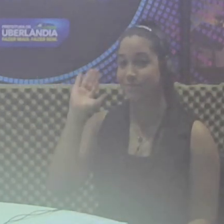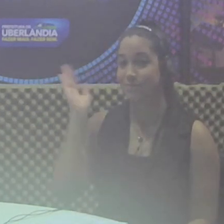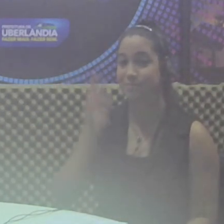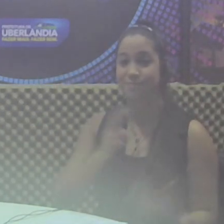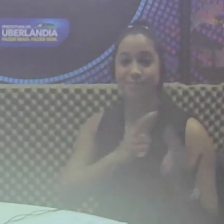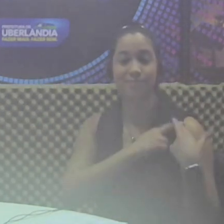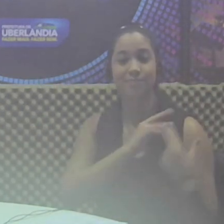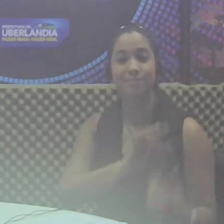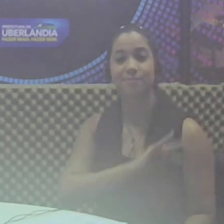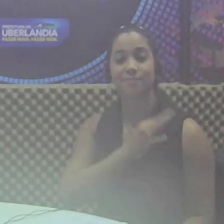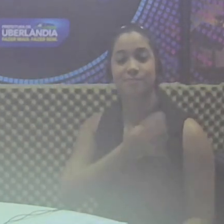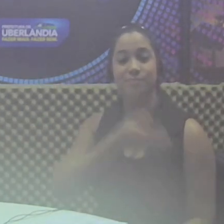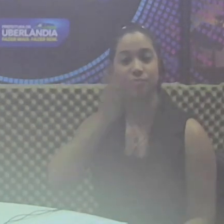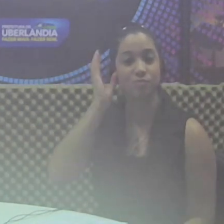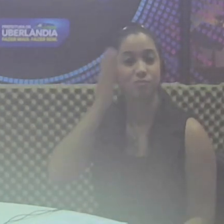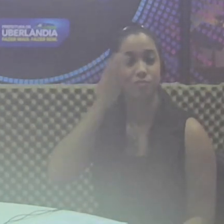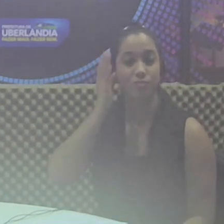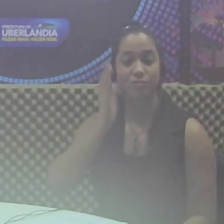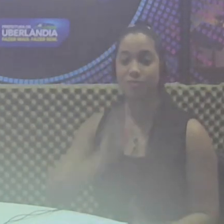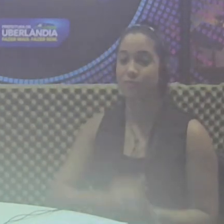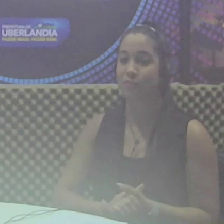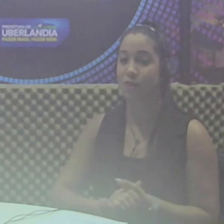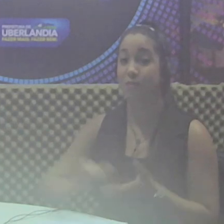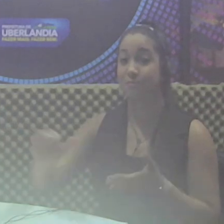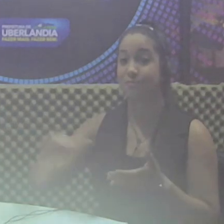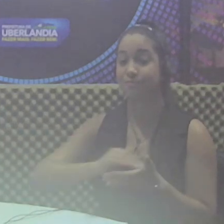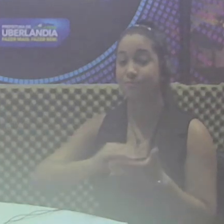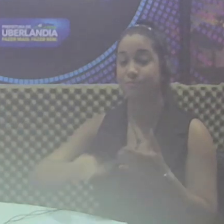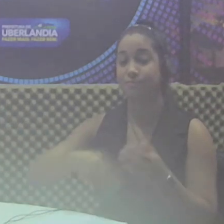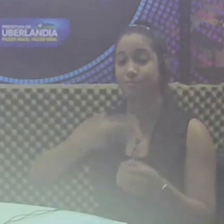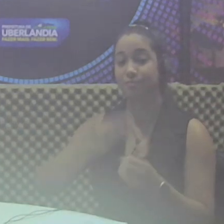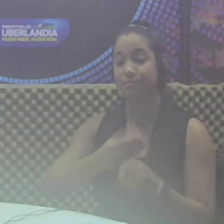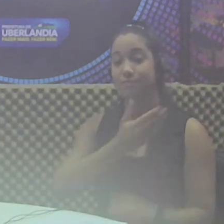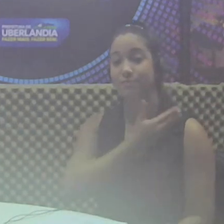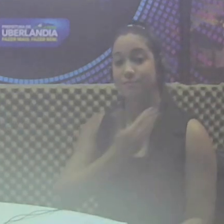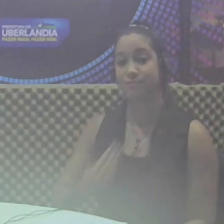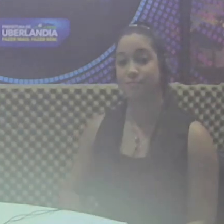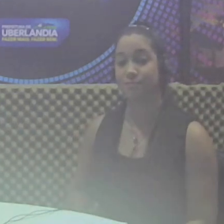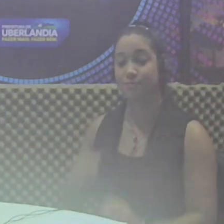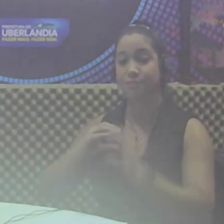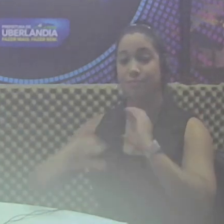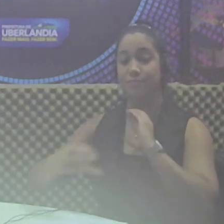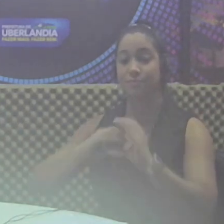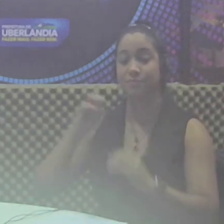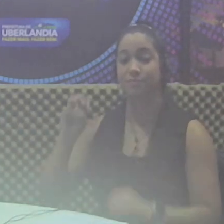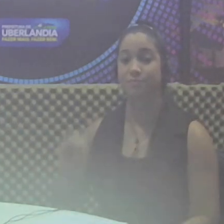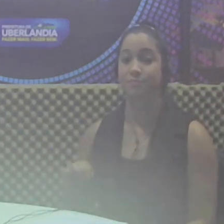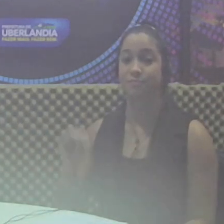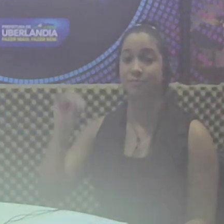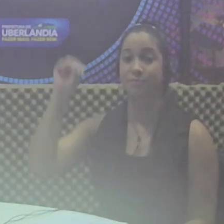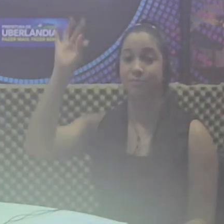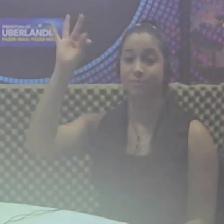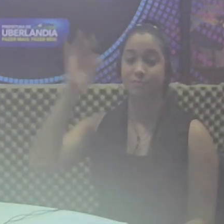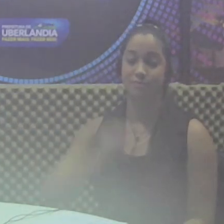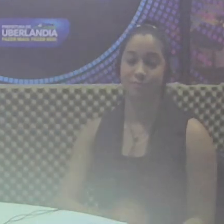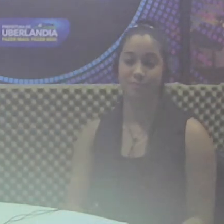Amanda Valentim. Responsável técnico, Cristiano Silva. Secretaria Municipal de Governo e Comunicação,